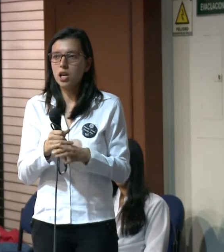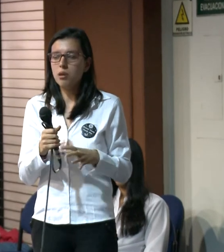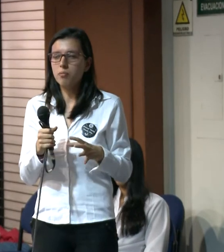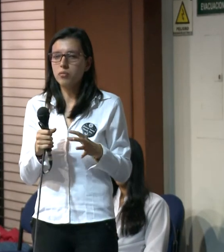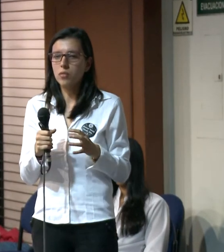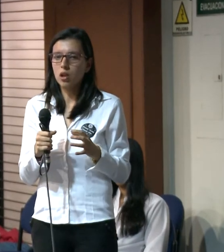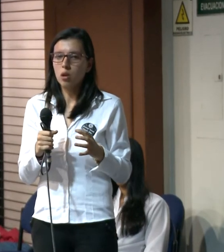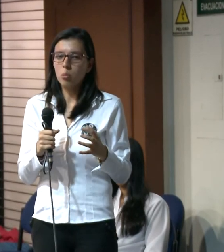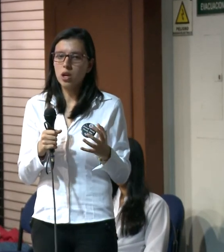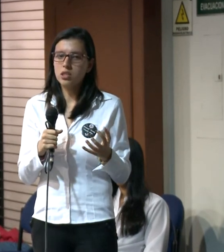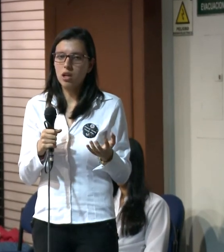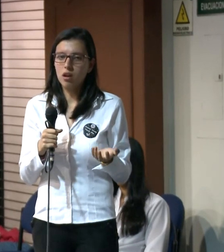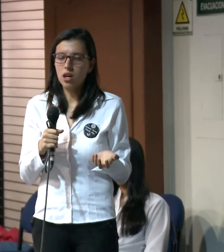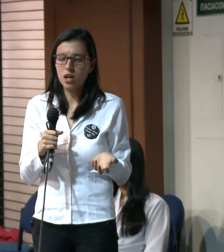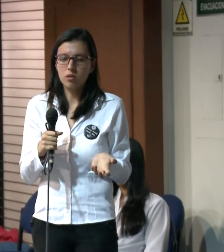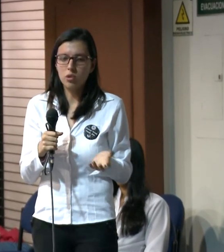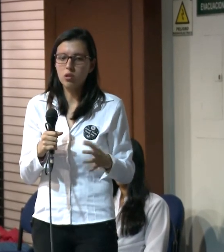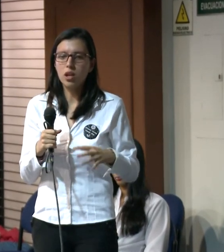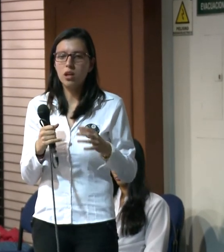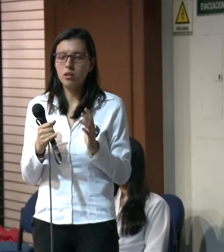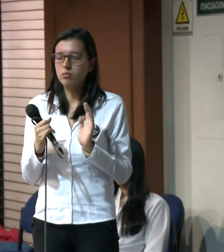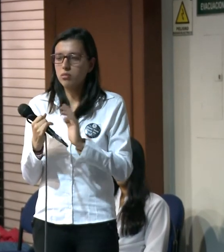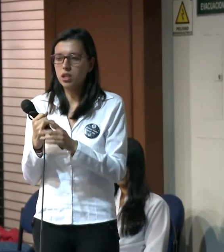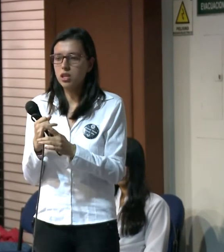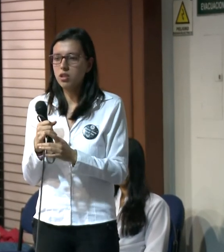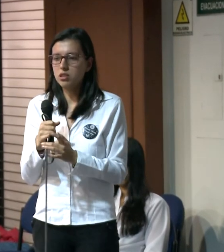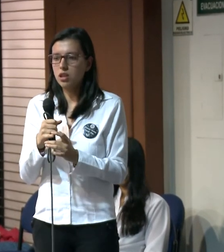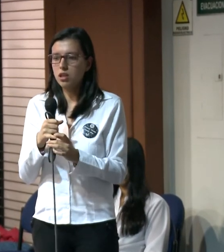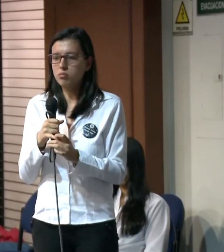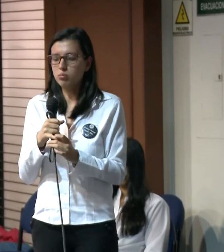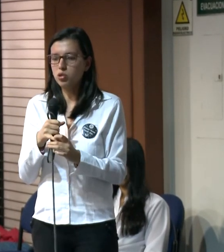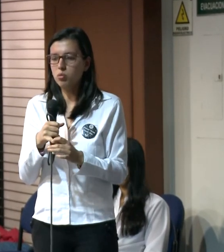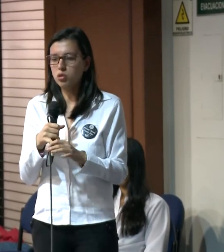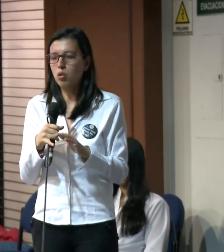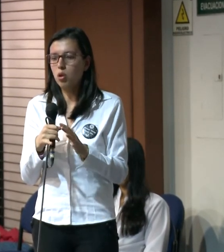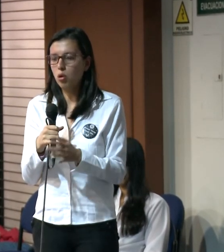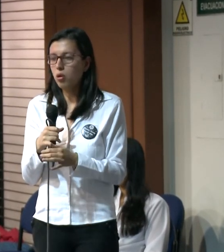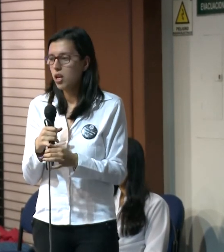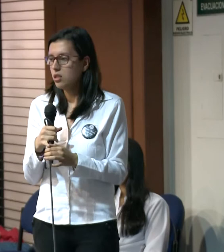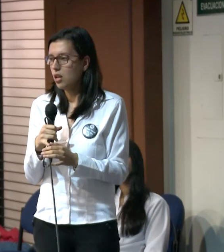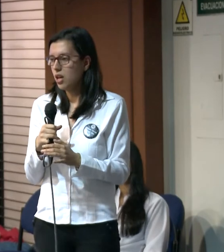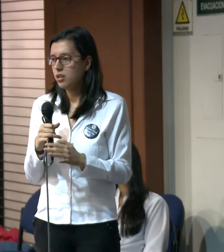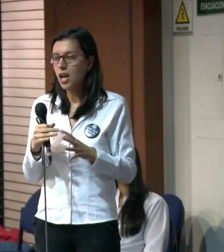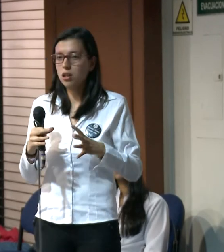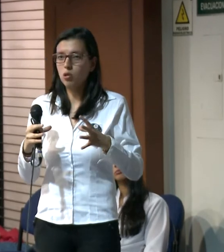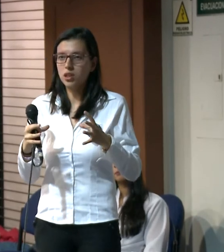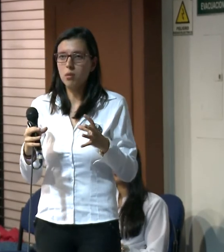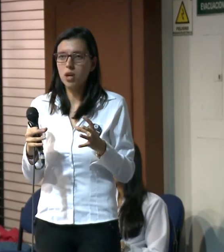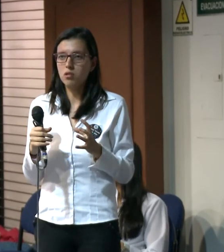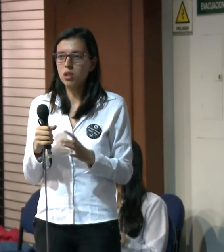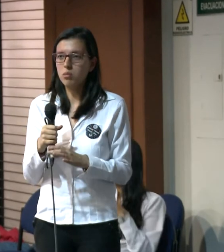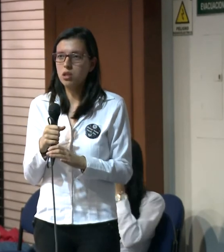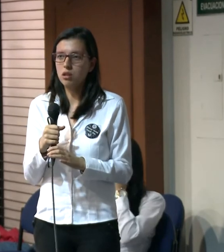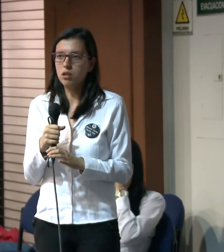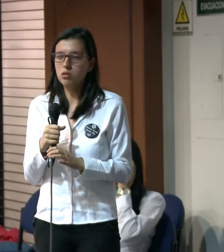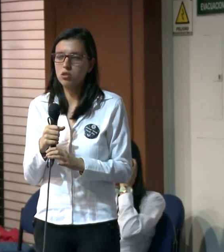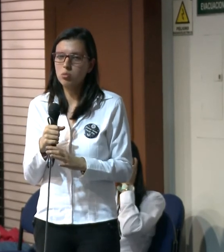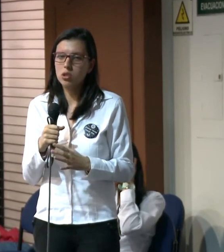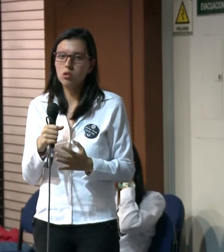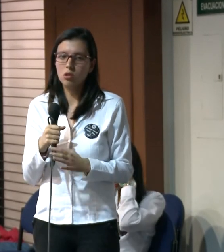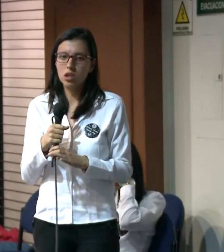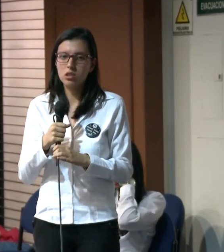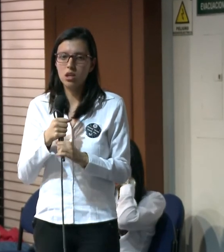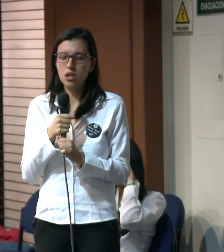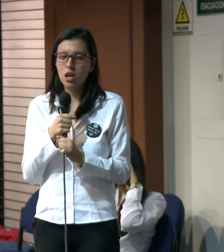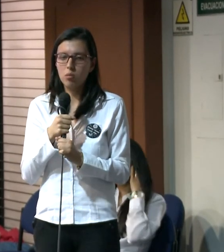multisensorial, puedes trabajar, esa vez pusimos olores, tacto, el tamaño también. Entonces,